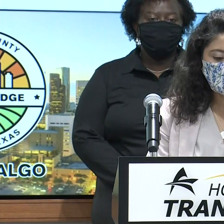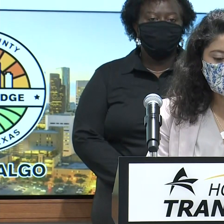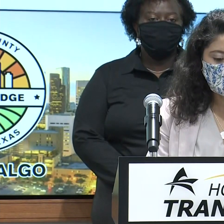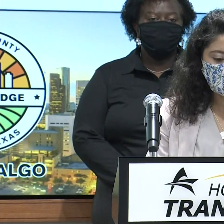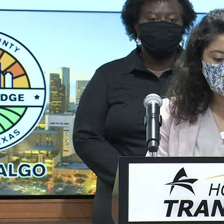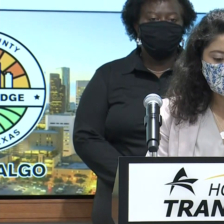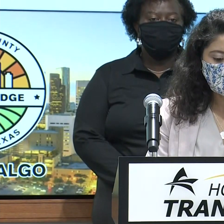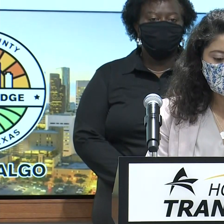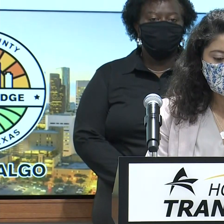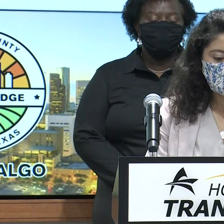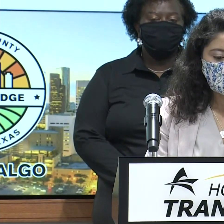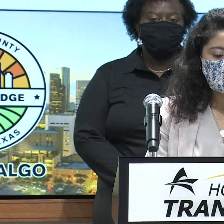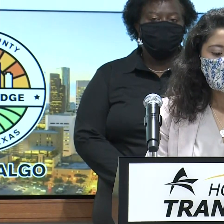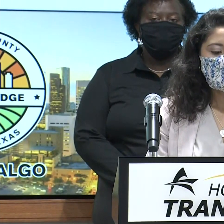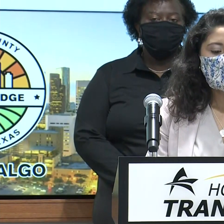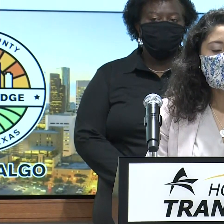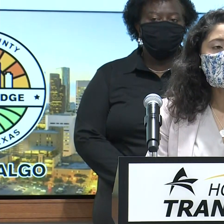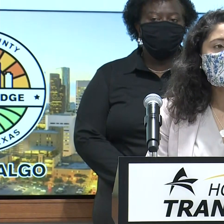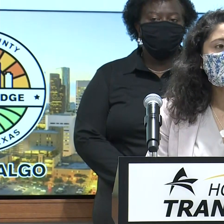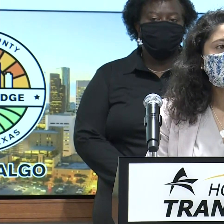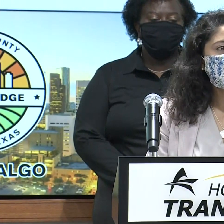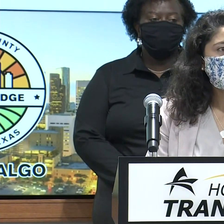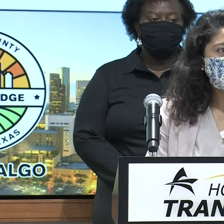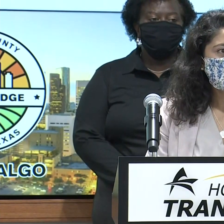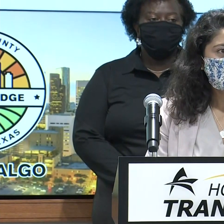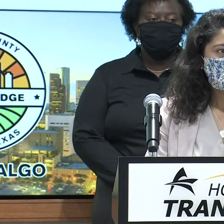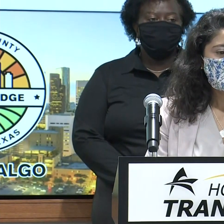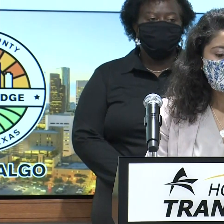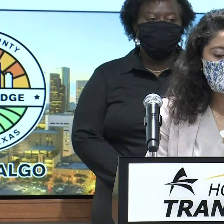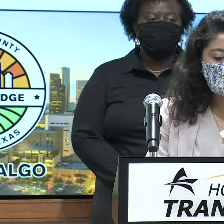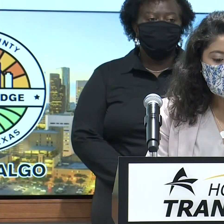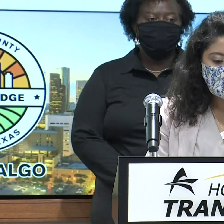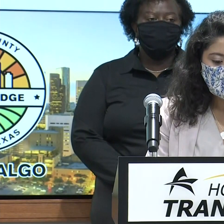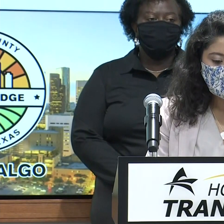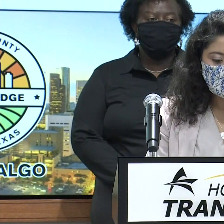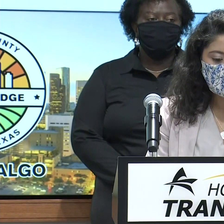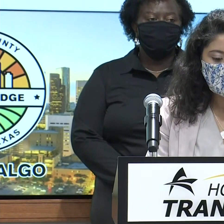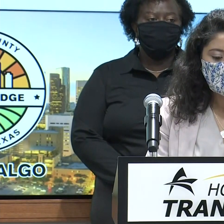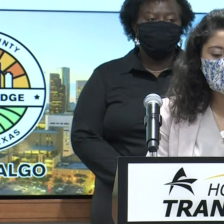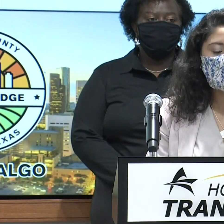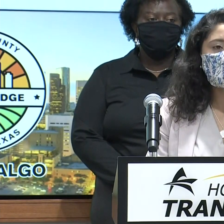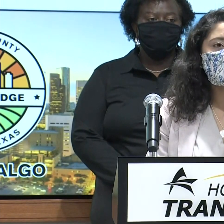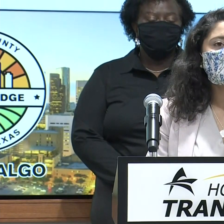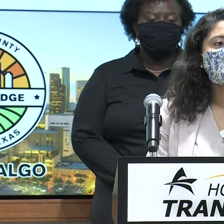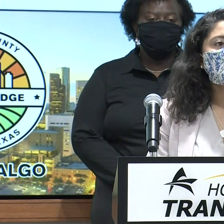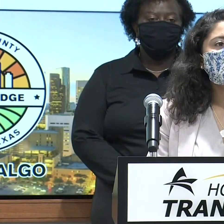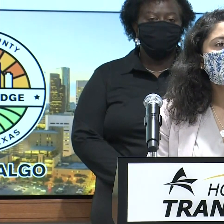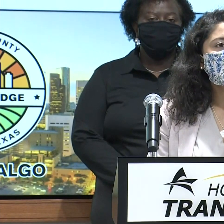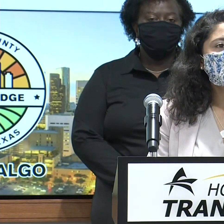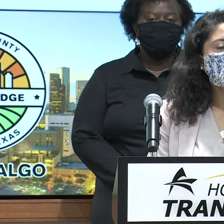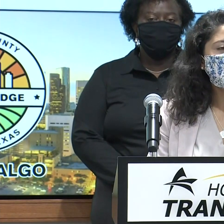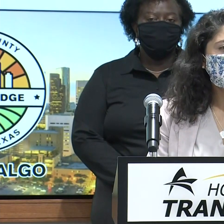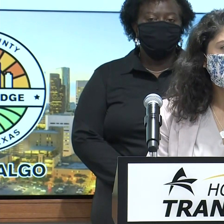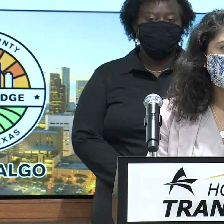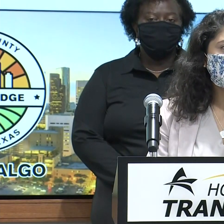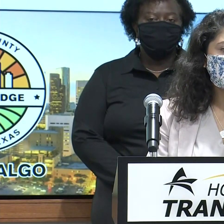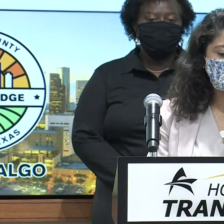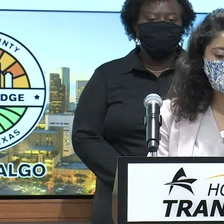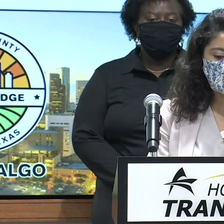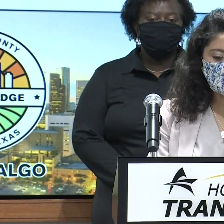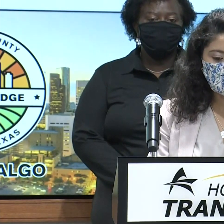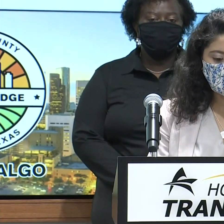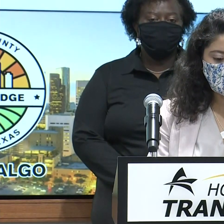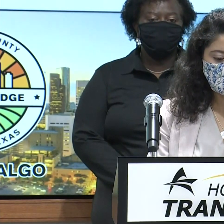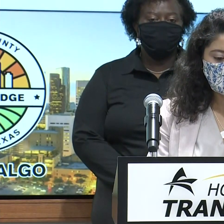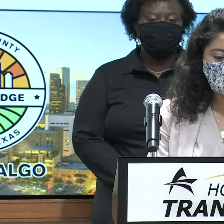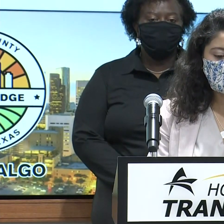de su vecindario. El aire limpio, el agua limpia, un medio ambiente limpio son